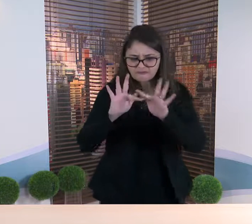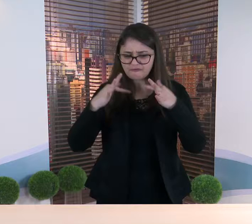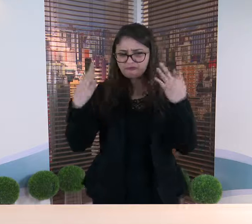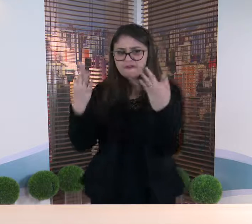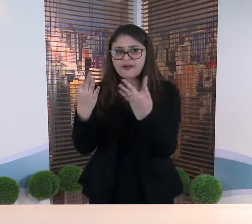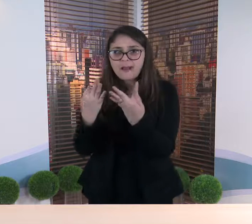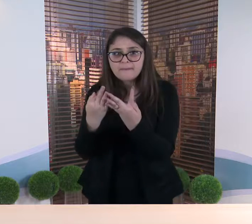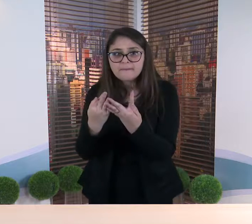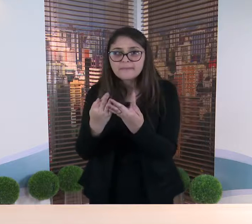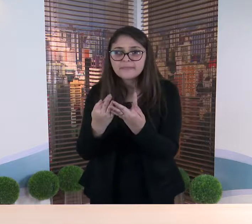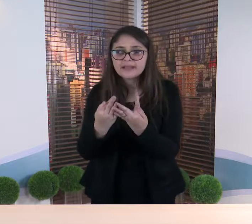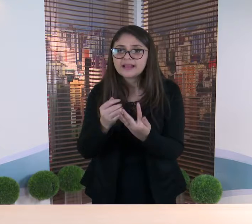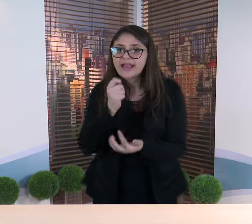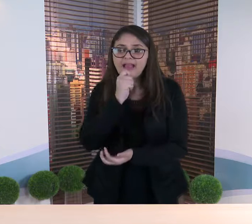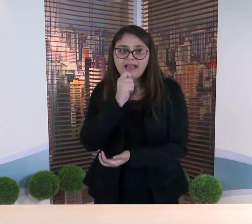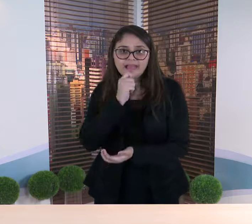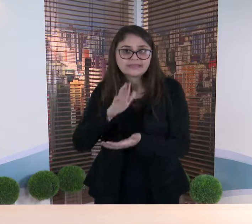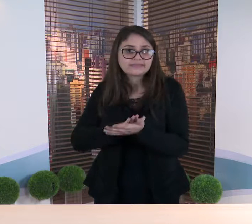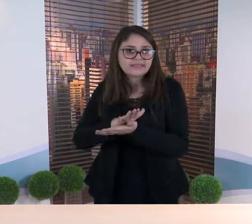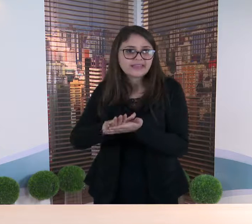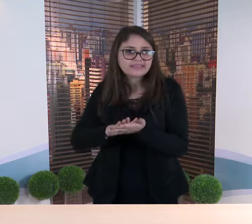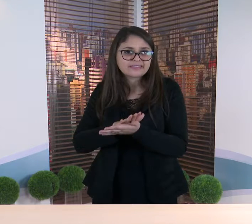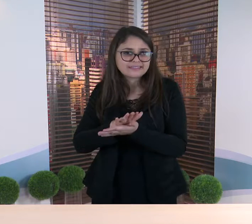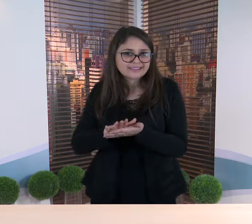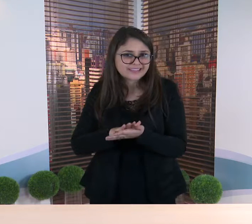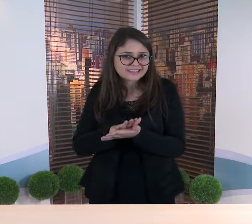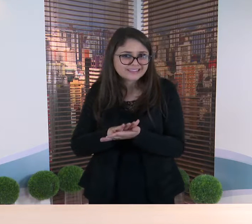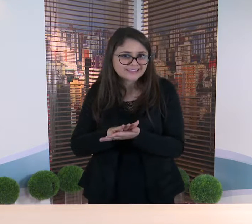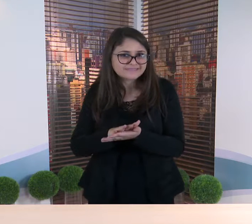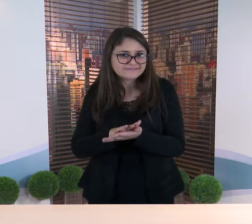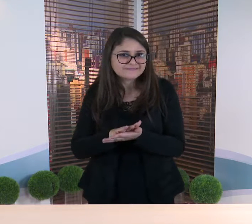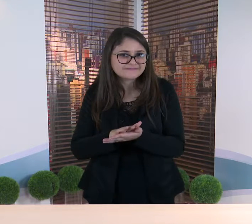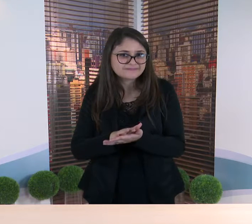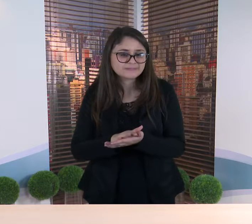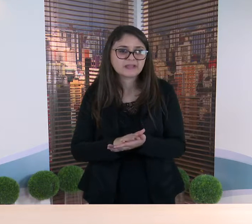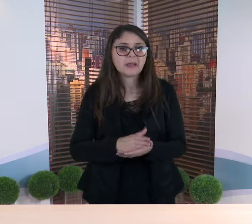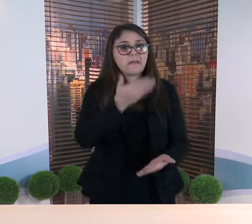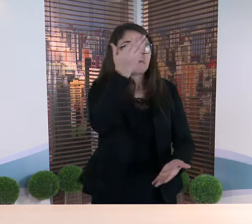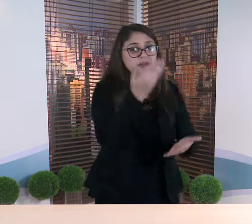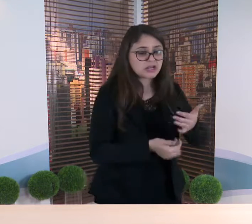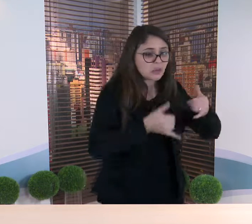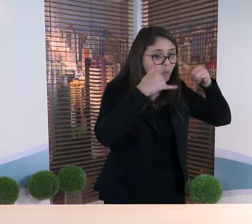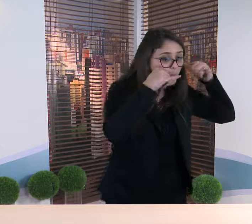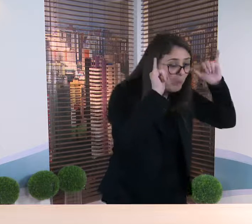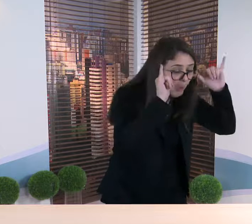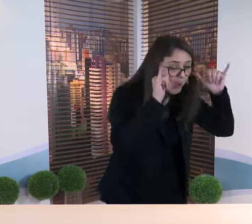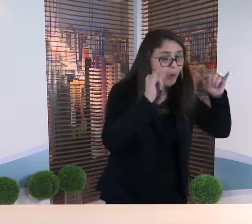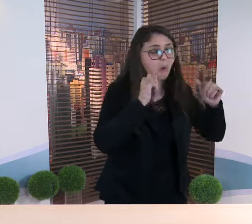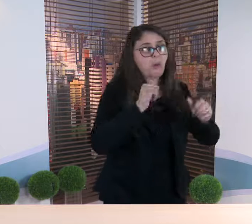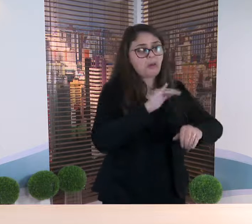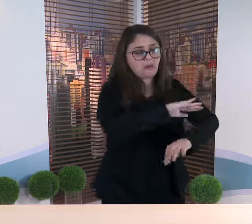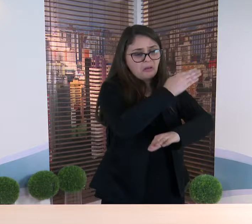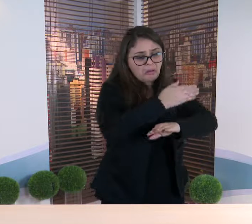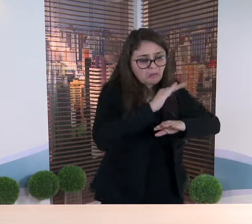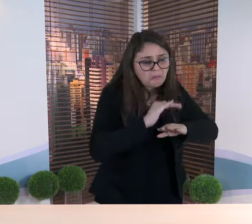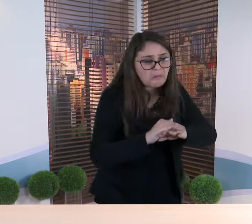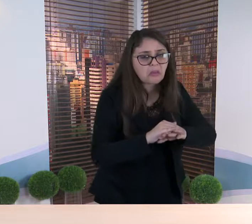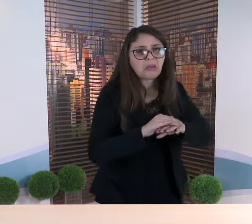foi tão doloroso quanto o próximo. Perder bois, jumentas, camelos e